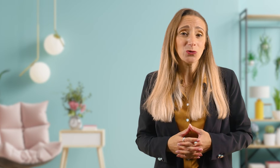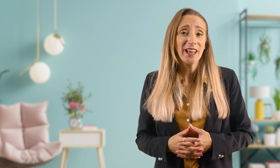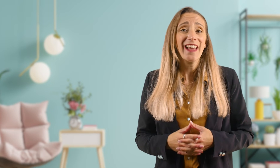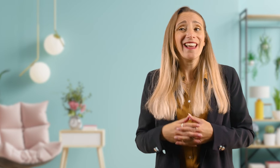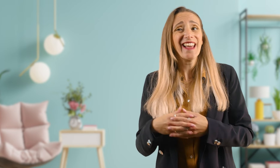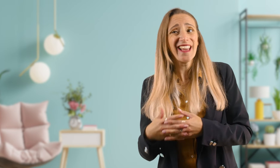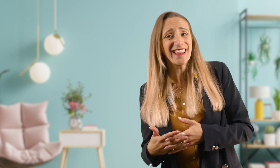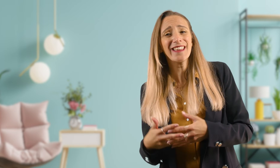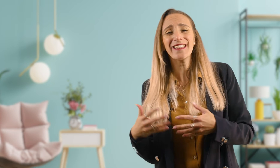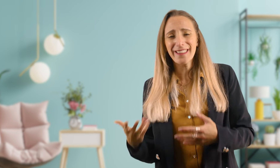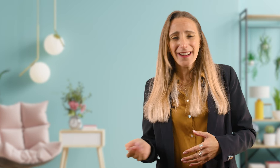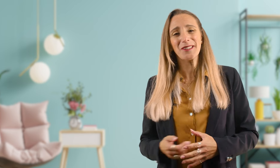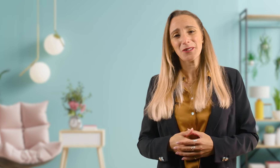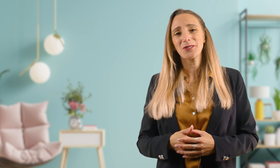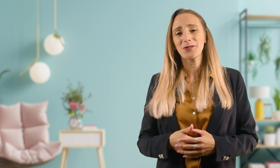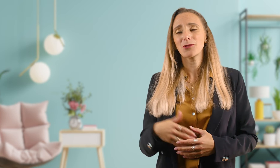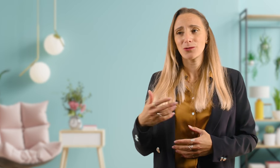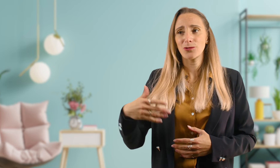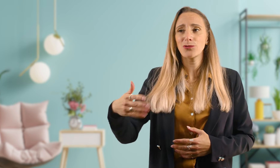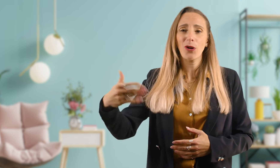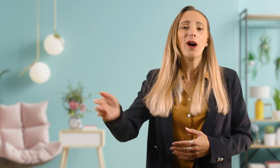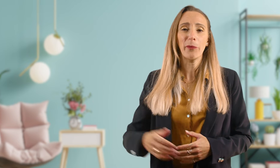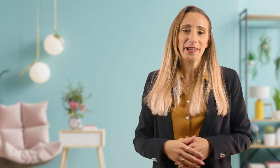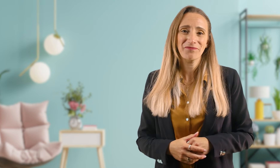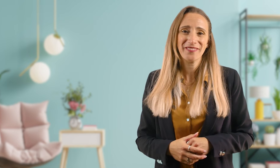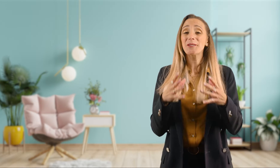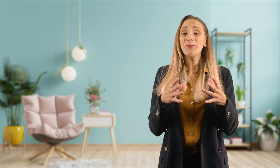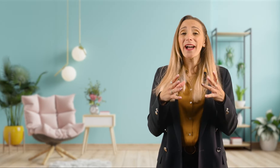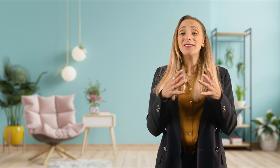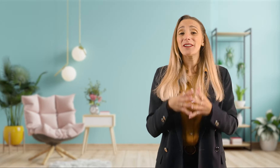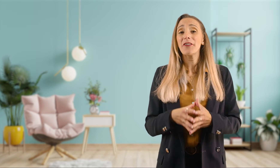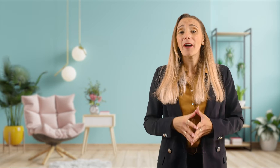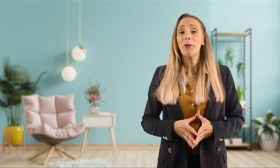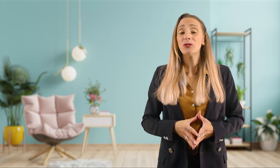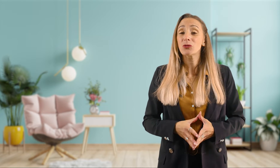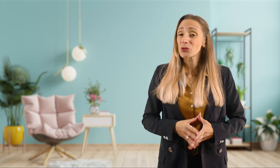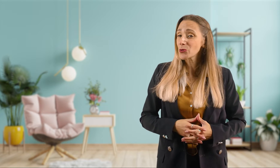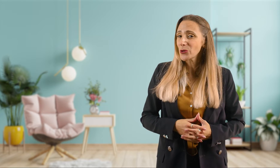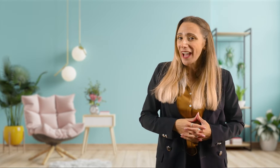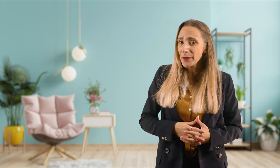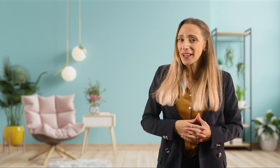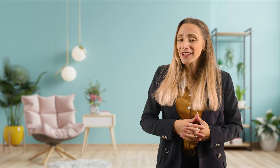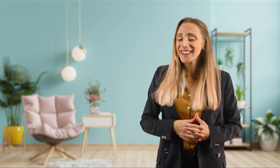d'aujourd'hui et quelques-unes encore après. Je parle de la fameuse notion de grammaire qui